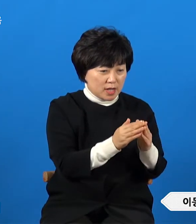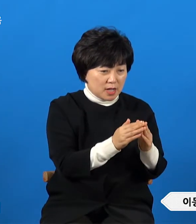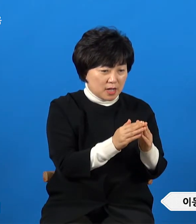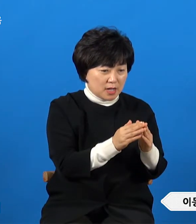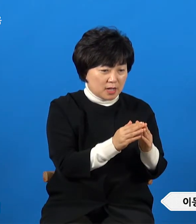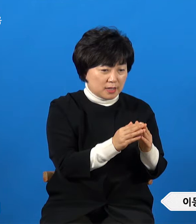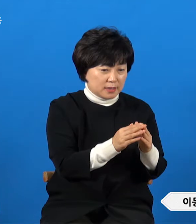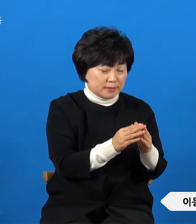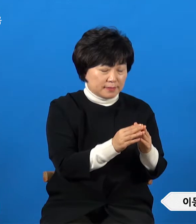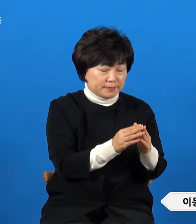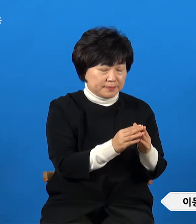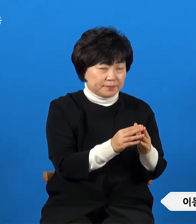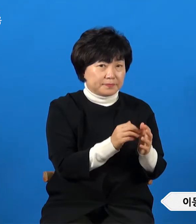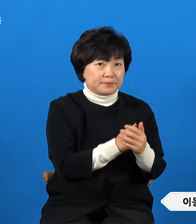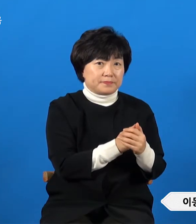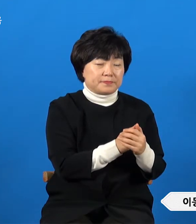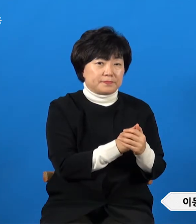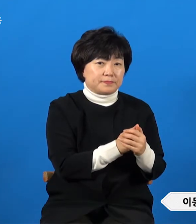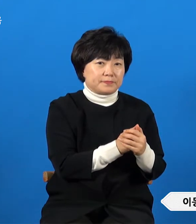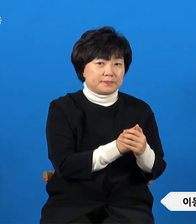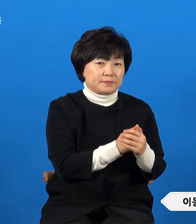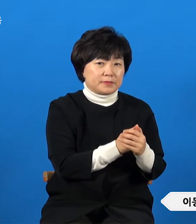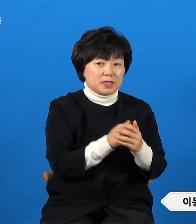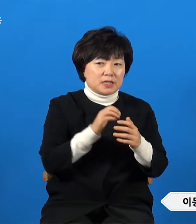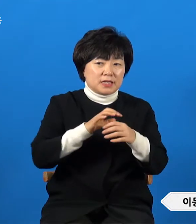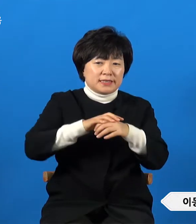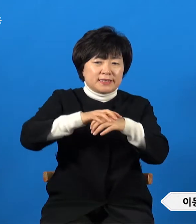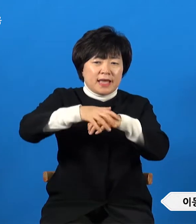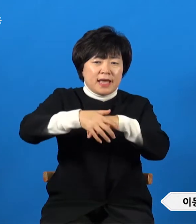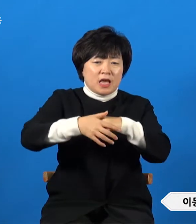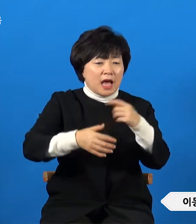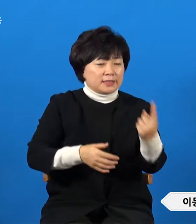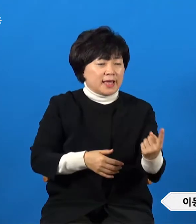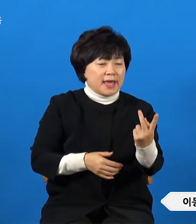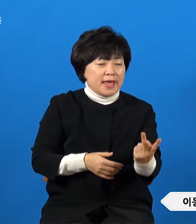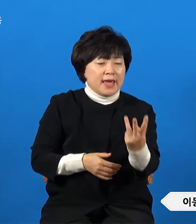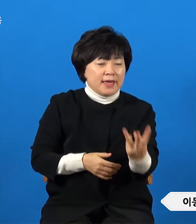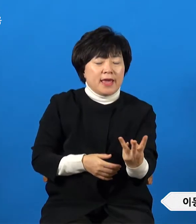이렇게 불려졌어요. 세계의 샘터.